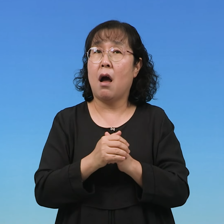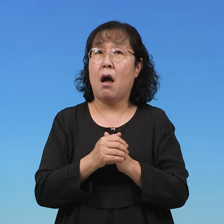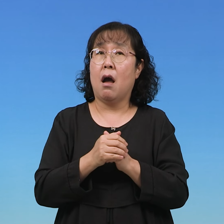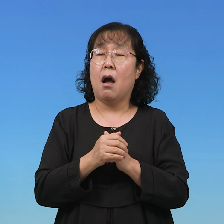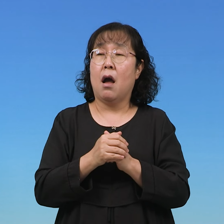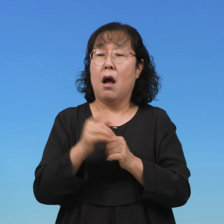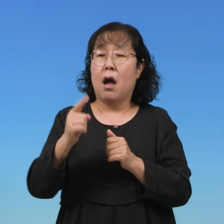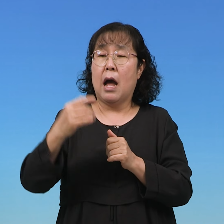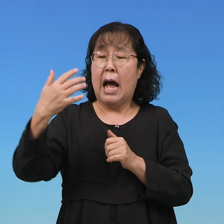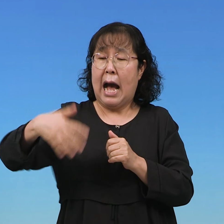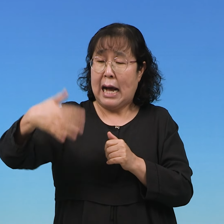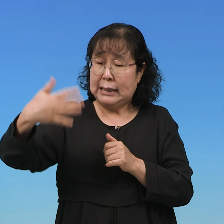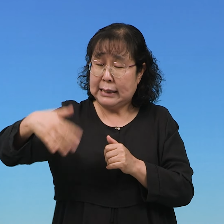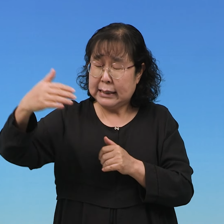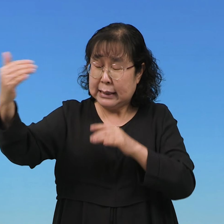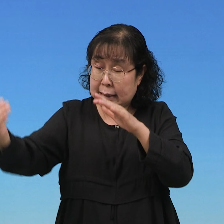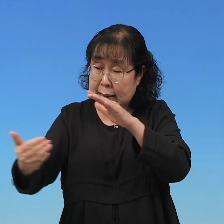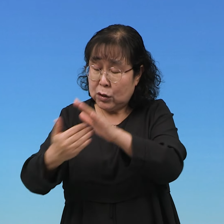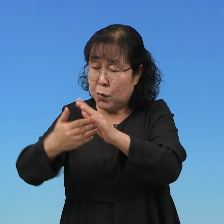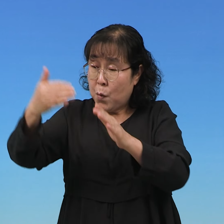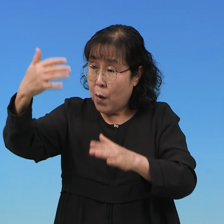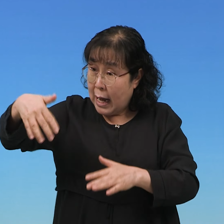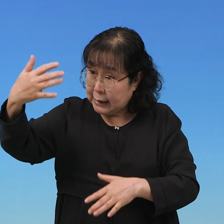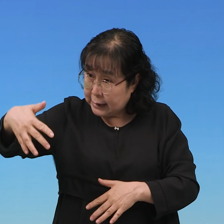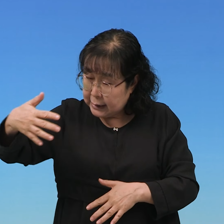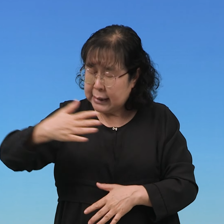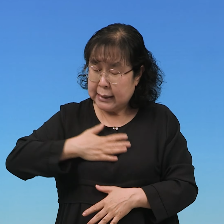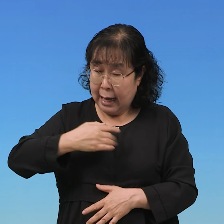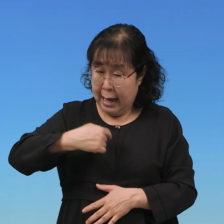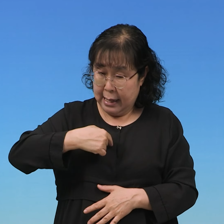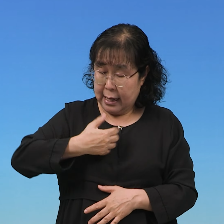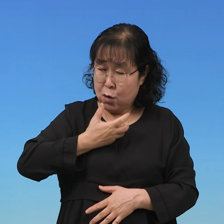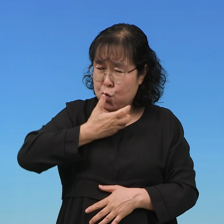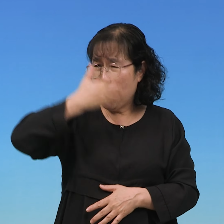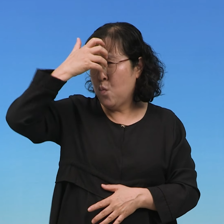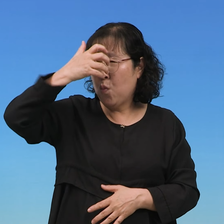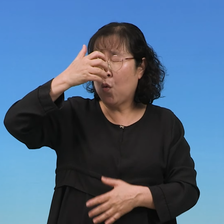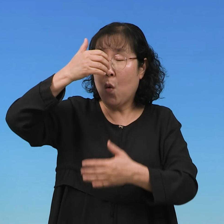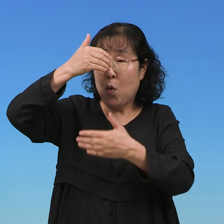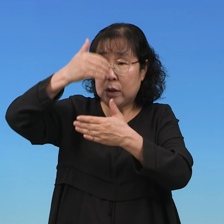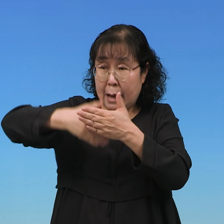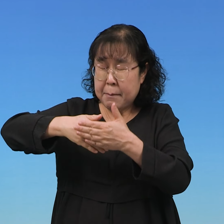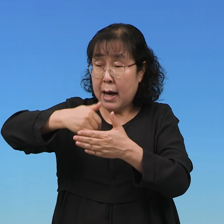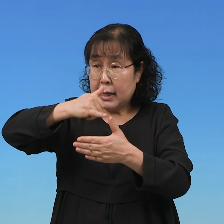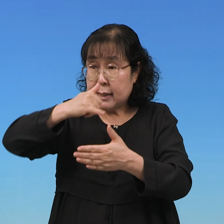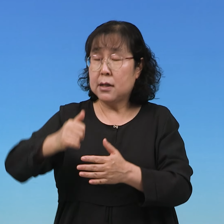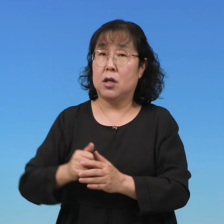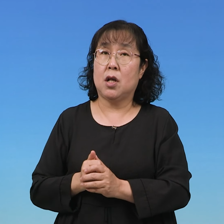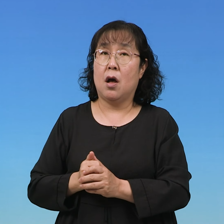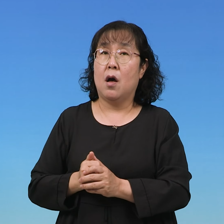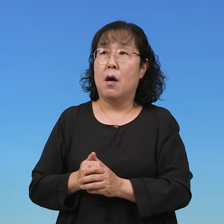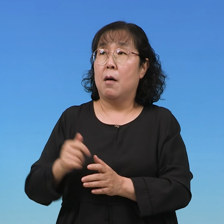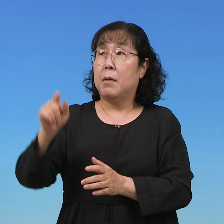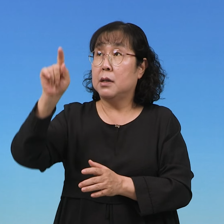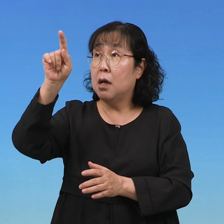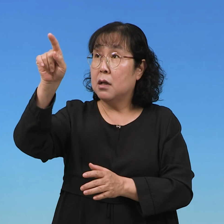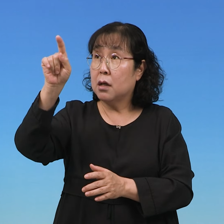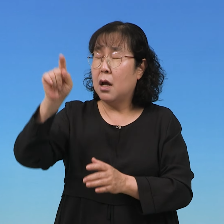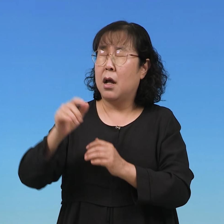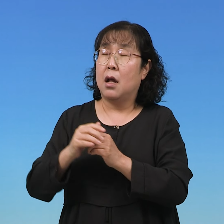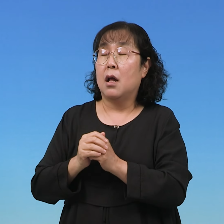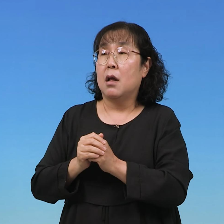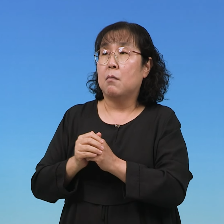말씀드렸잖아요. 아직 이루어주지 않으신, 그래서 그것이 내게 꿈으로 남아있는 것 때문에 자다가 막 가슴이